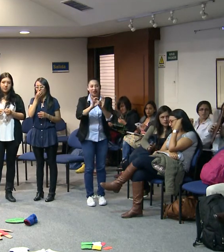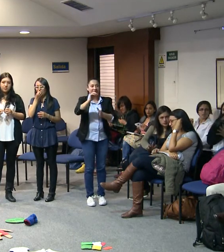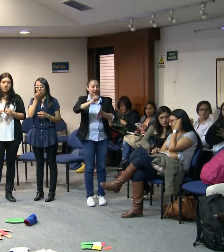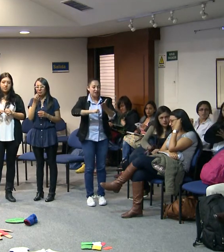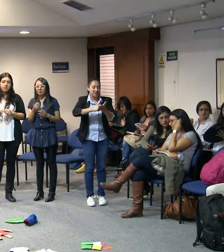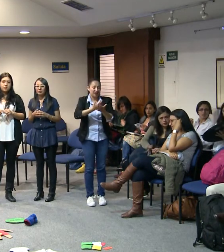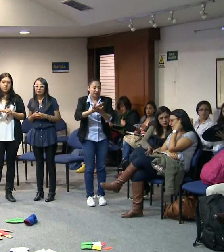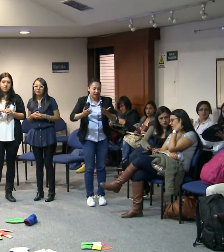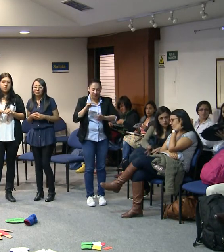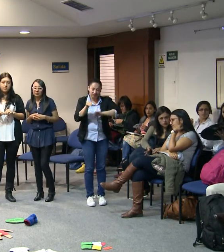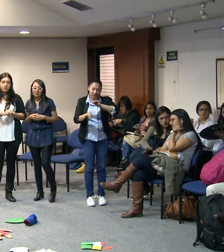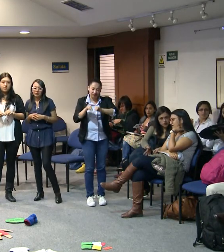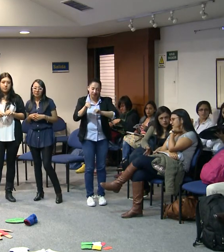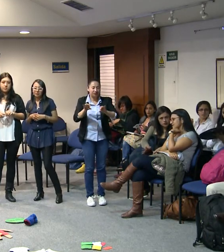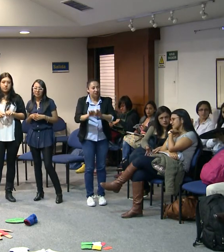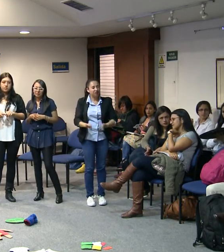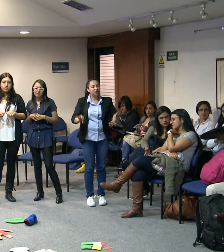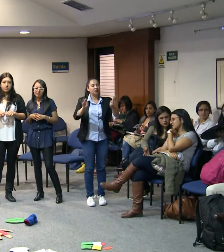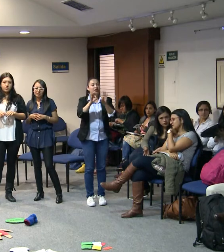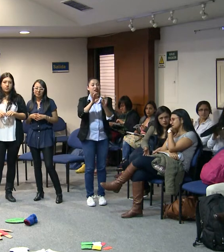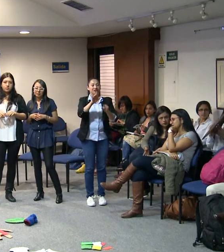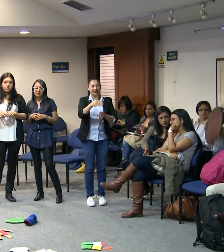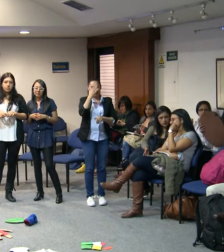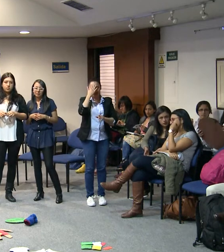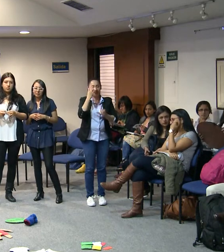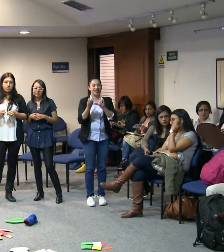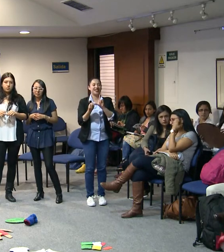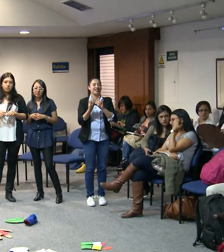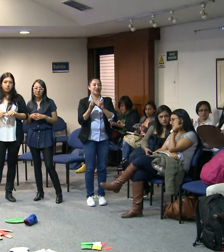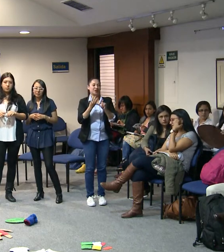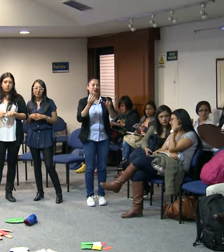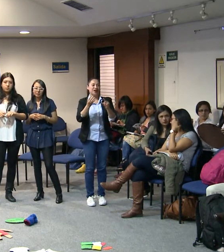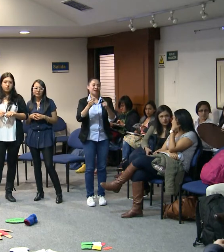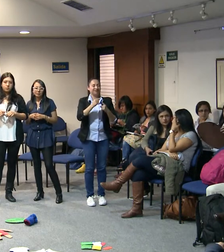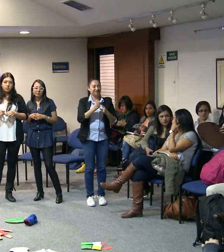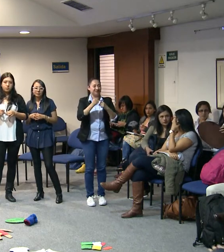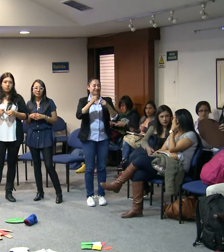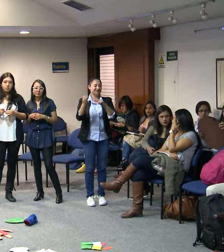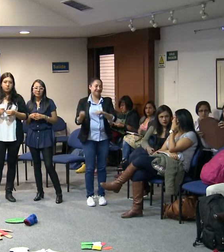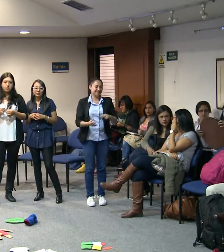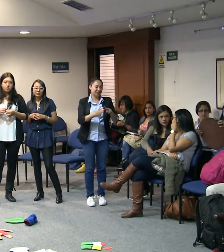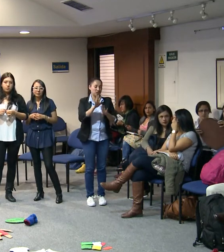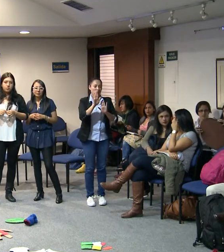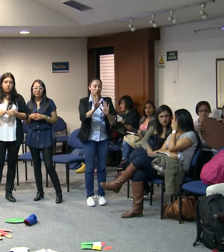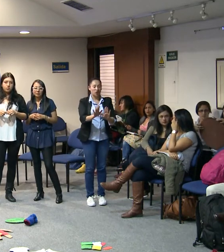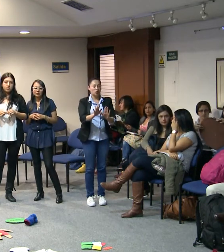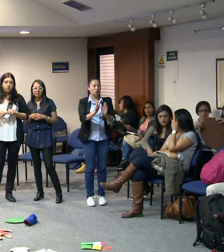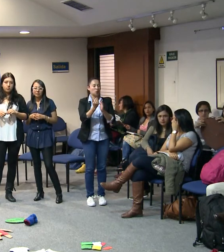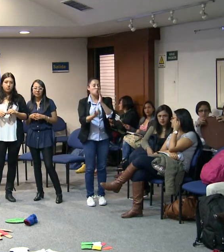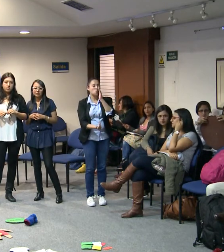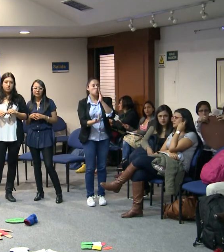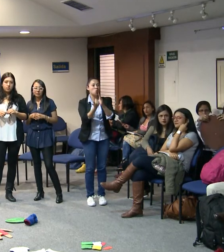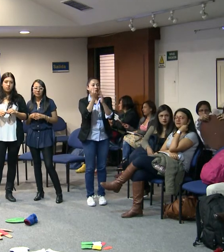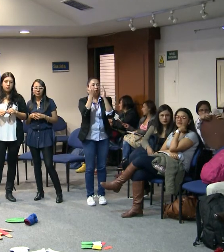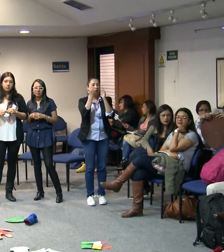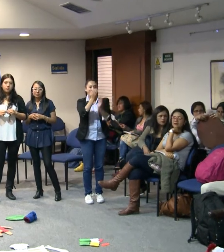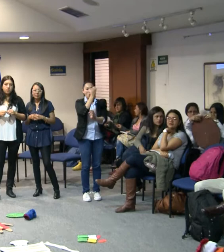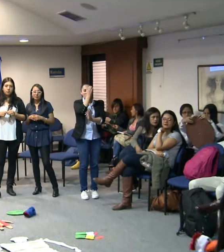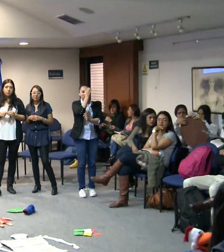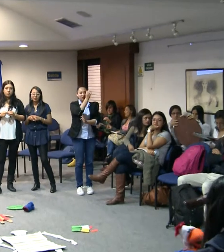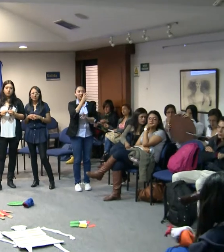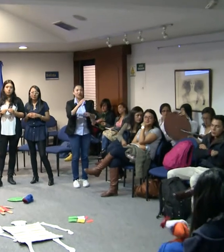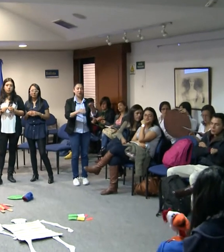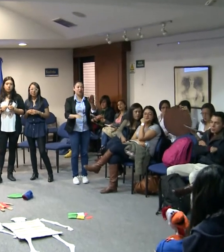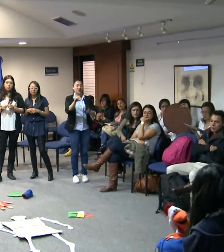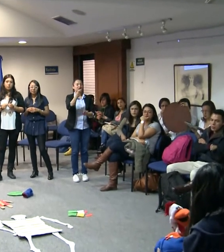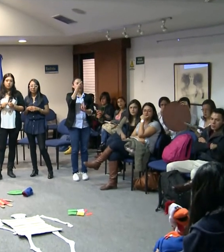acciones puntuales que desde la licenciatura en educación especial tiene un nuevo significado, más por el ejercicio del rol